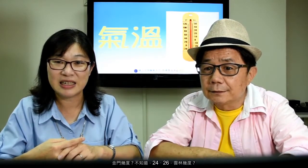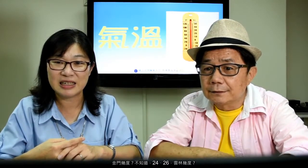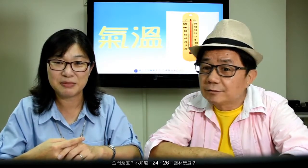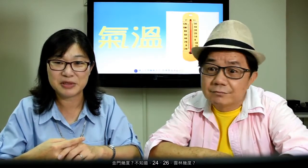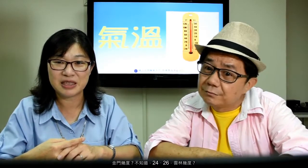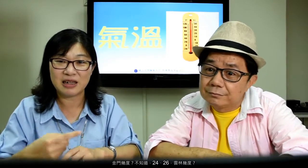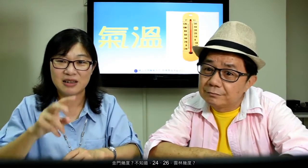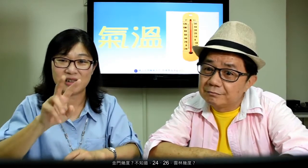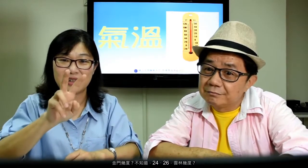不知道，